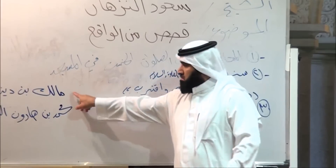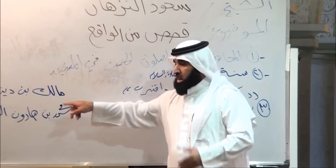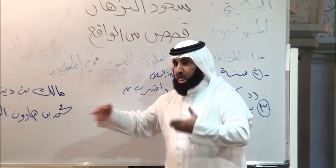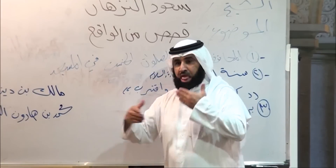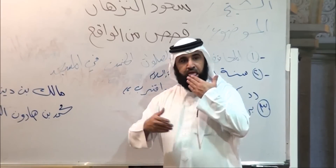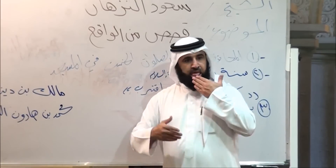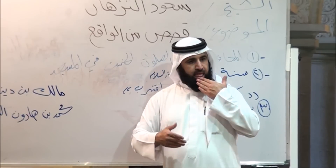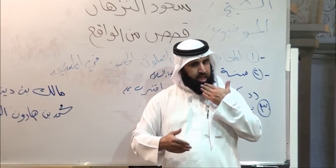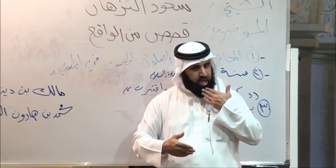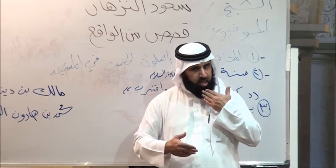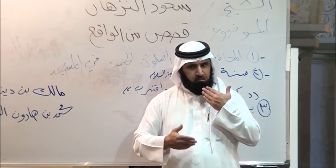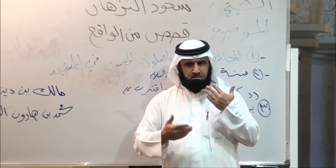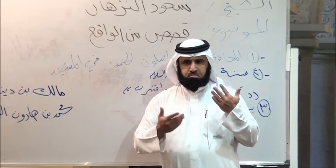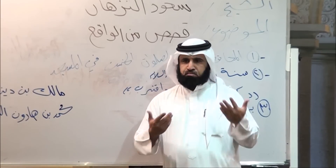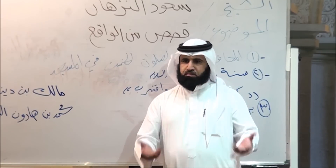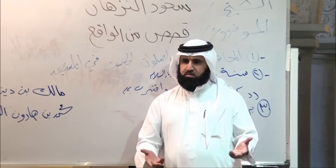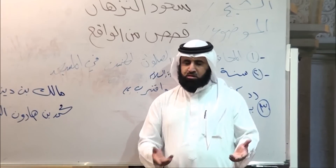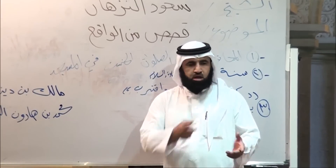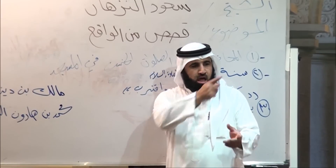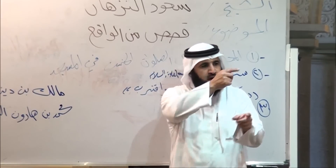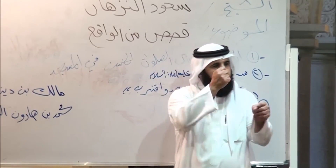قال وماذا صنعت أنت؟